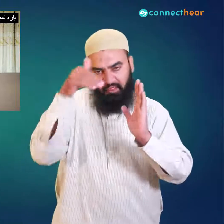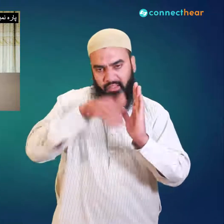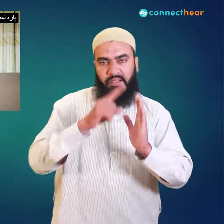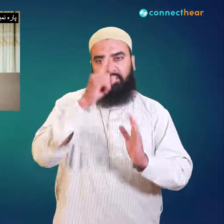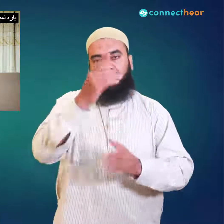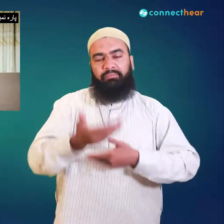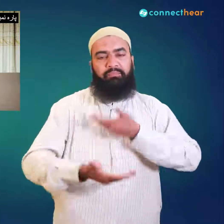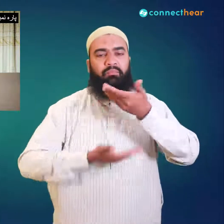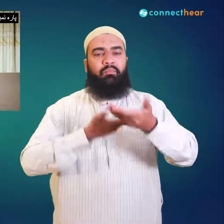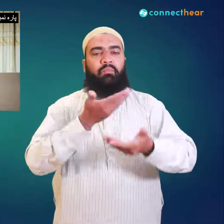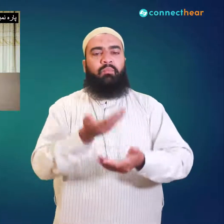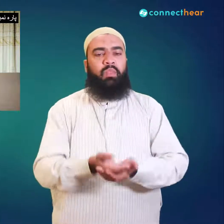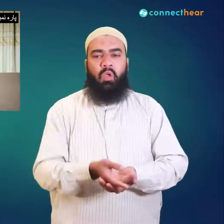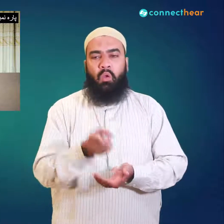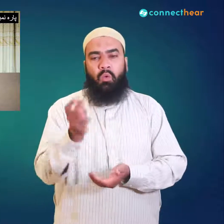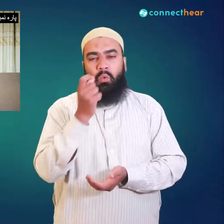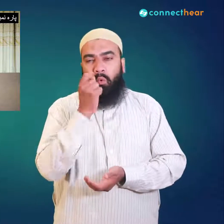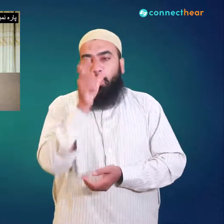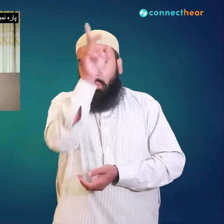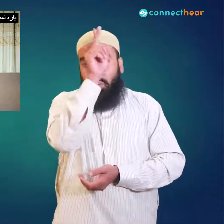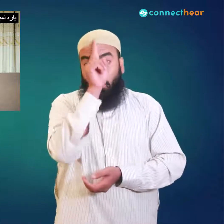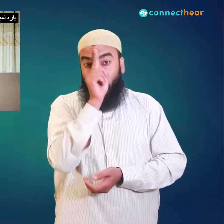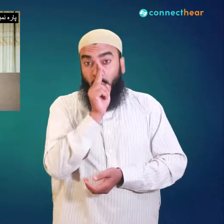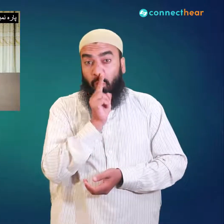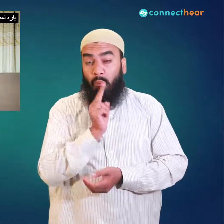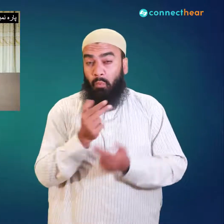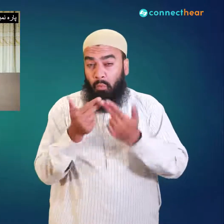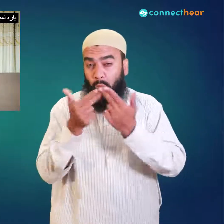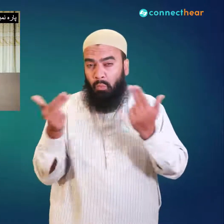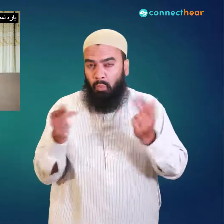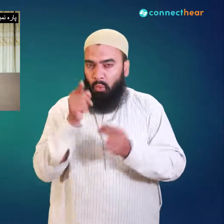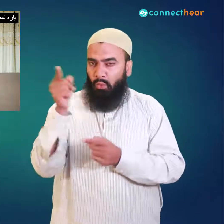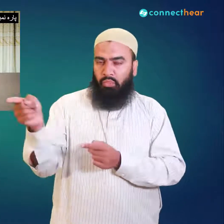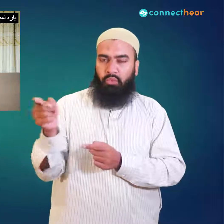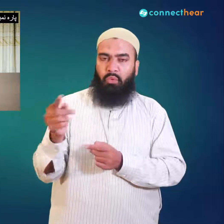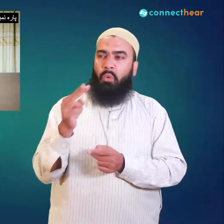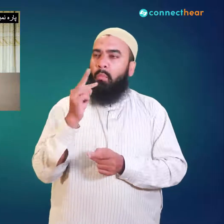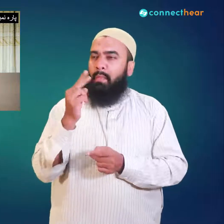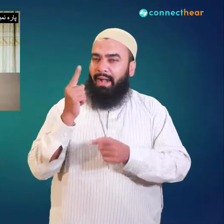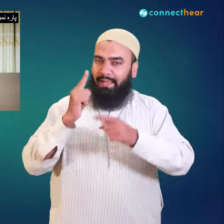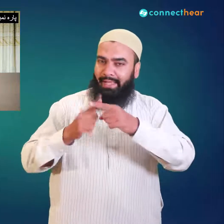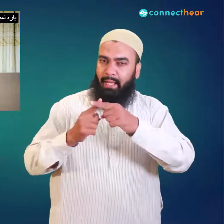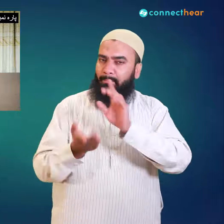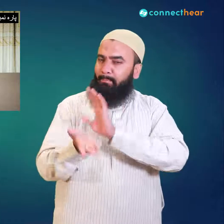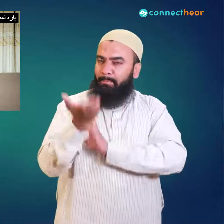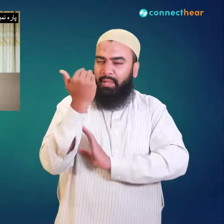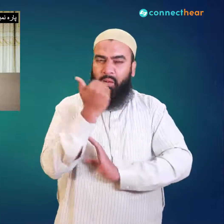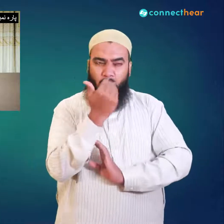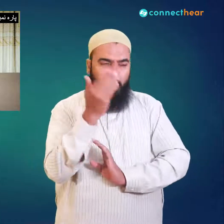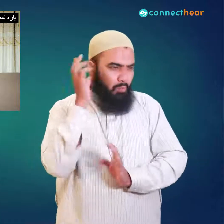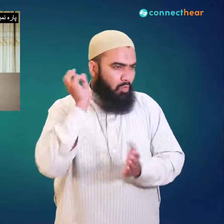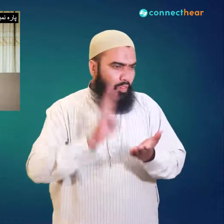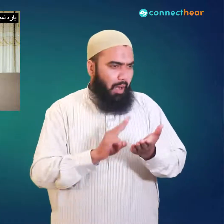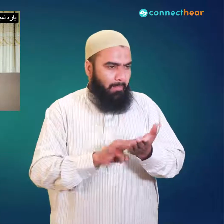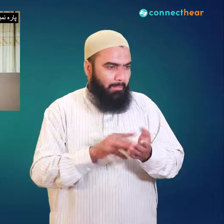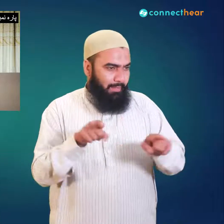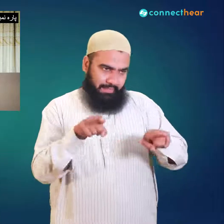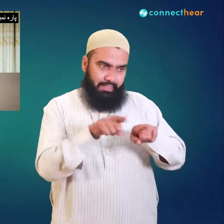آیت مبارکہ میں منافقین کا ذکر ہے کہ جنہوں نے غزوہ تبوک میں جانے سے